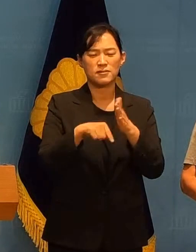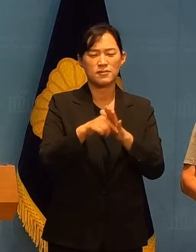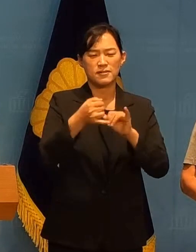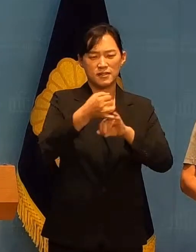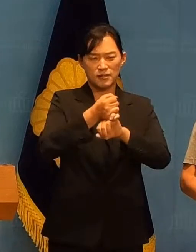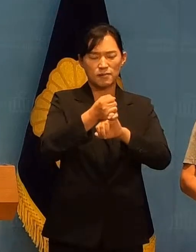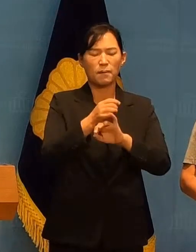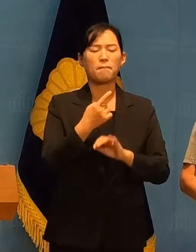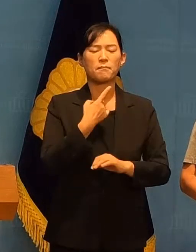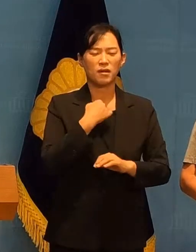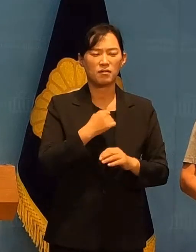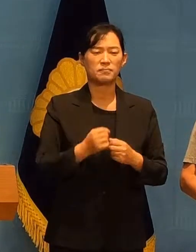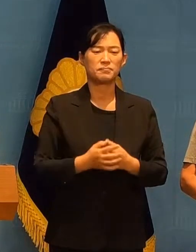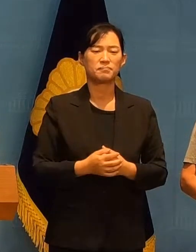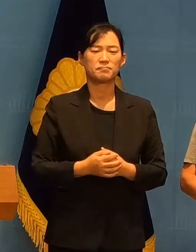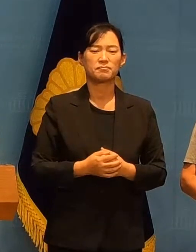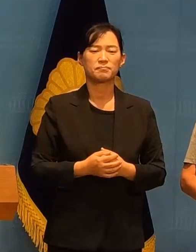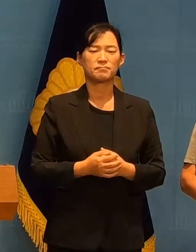있습니다.